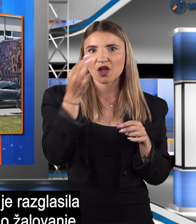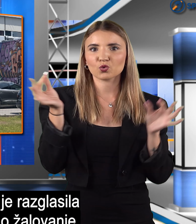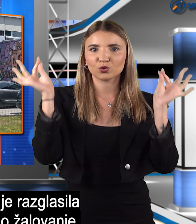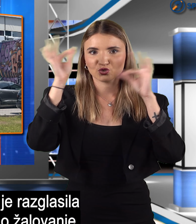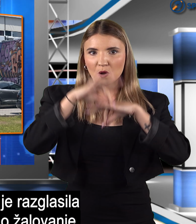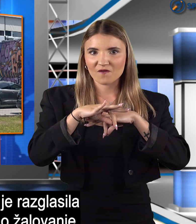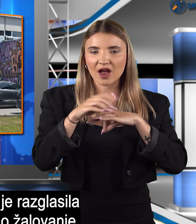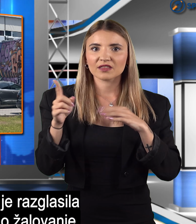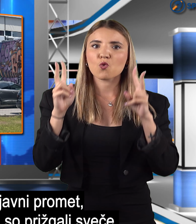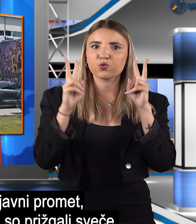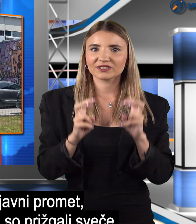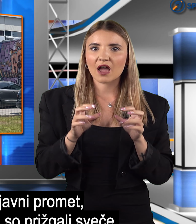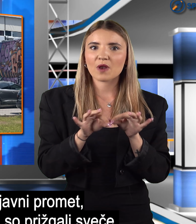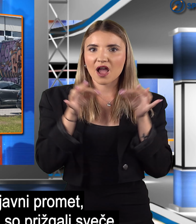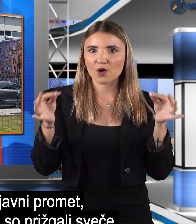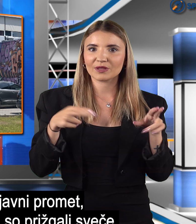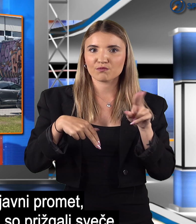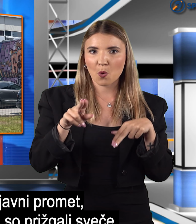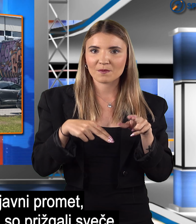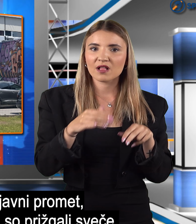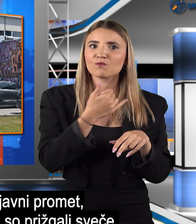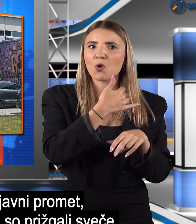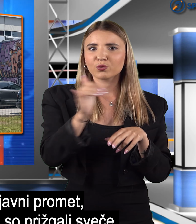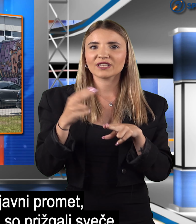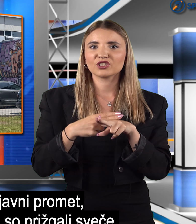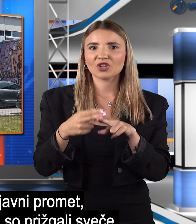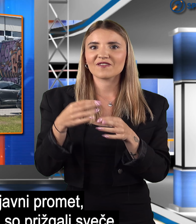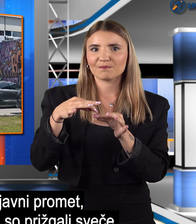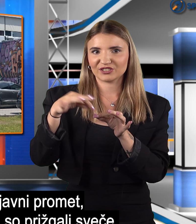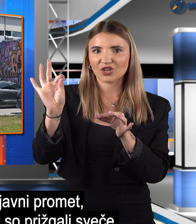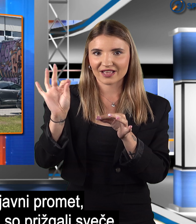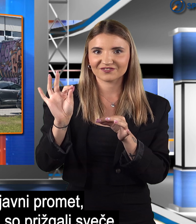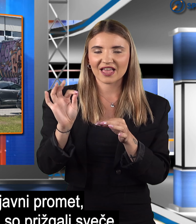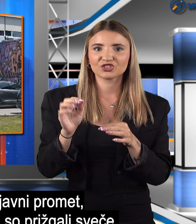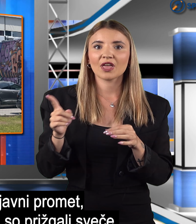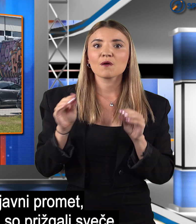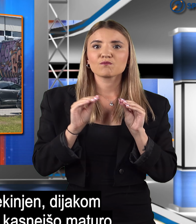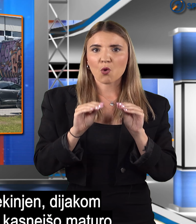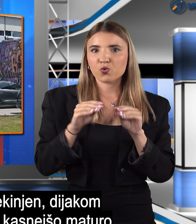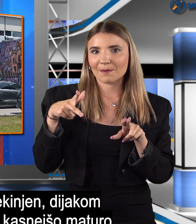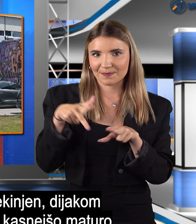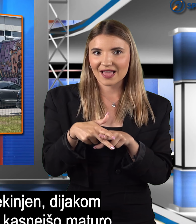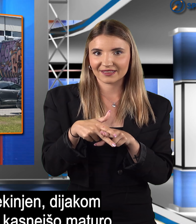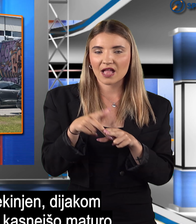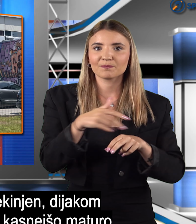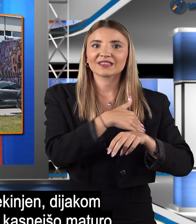3-dnevno žalovanje, ustavila javni promet, po vsej državi pa so prižgali sveče. Pouk je